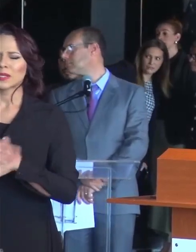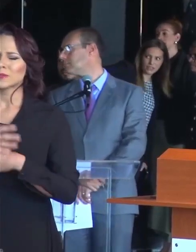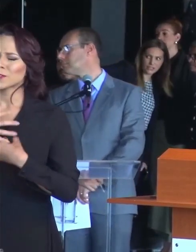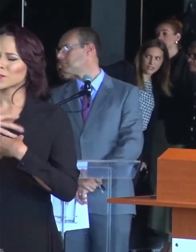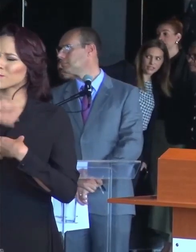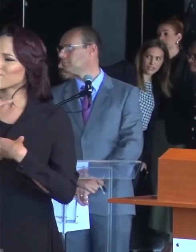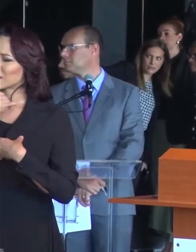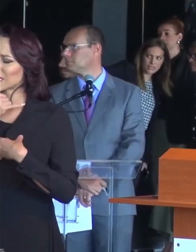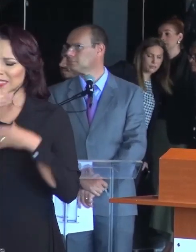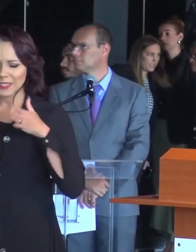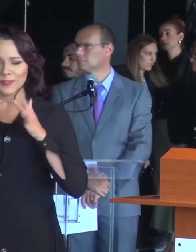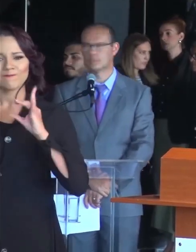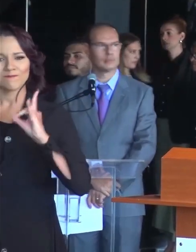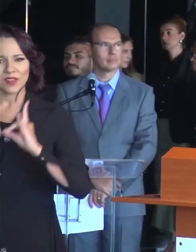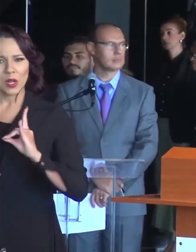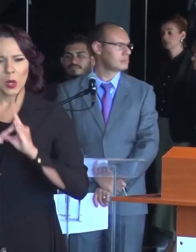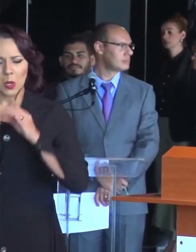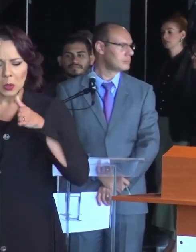tristes memórias,